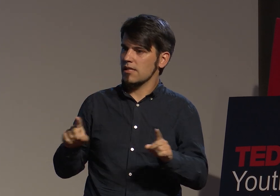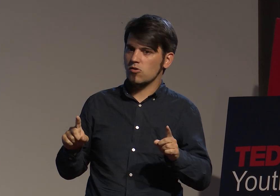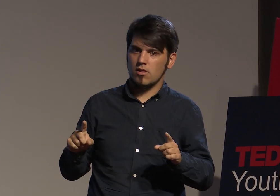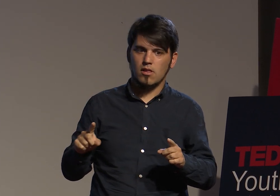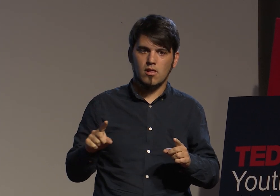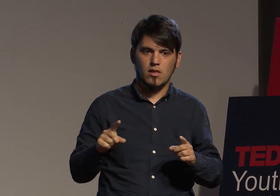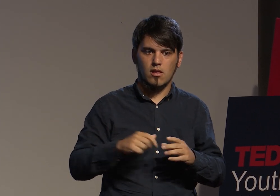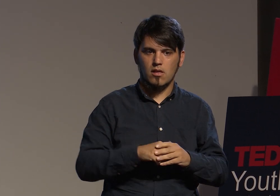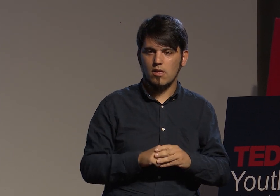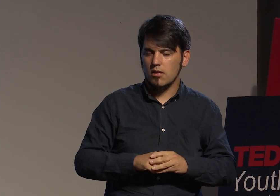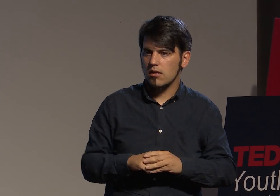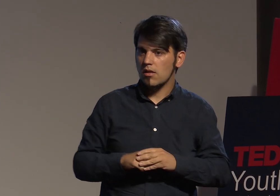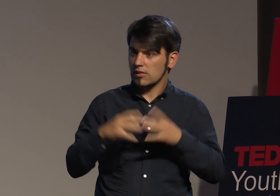почнаха да ме гледат по-различно.